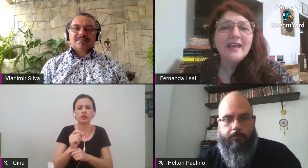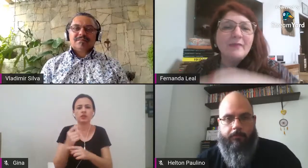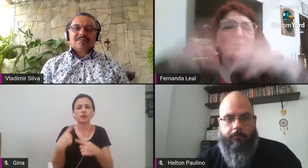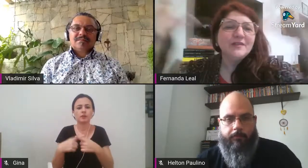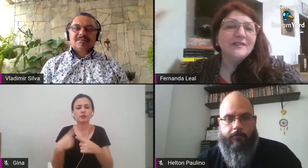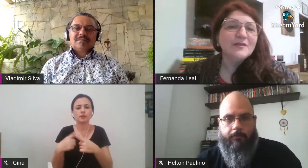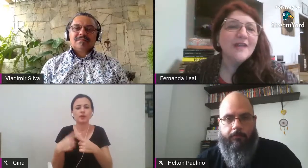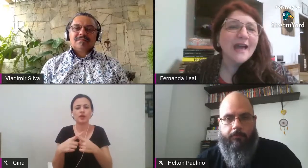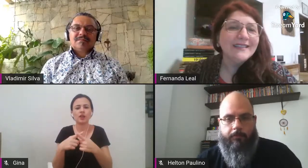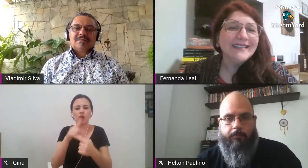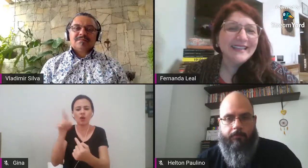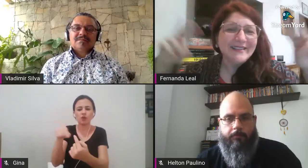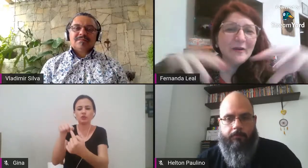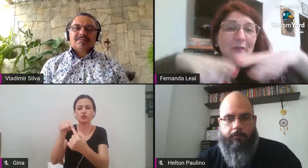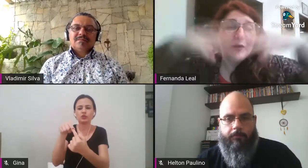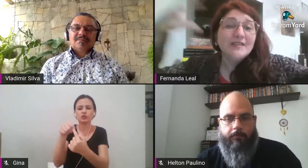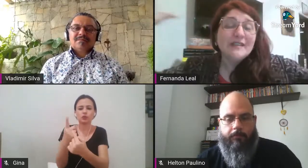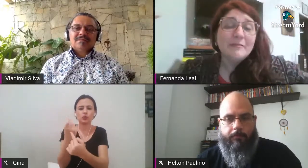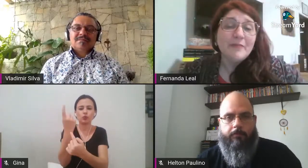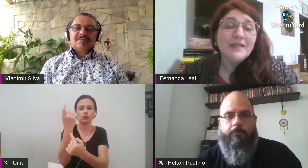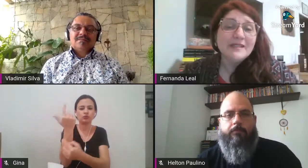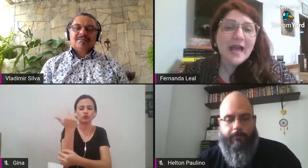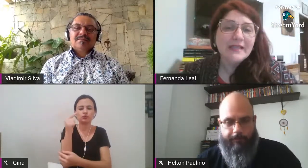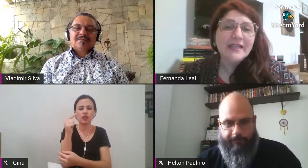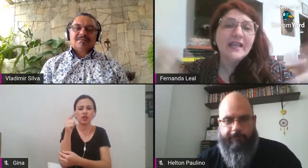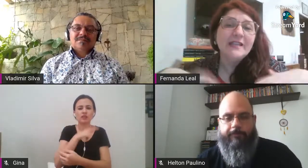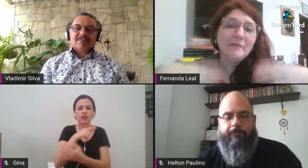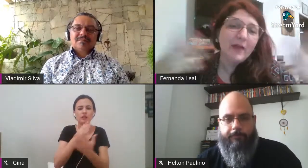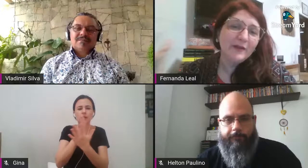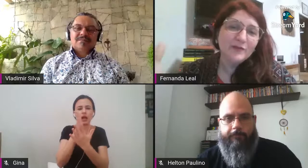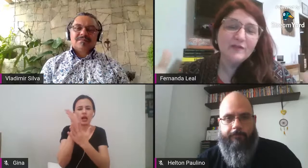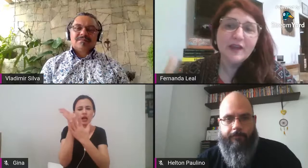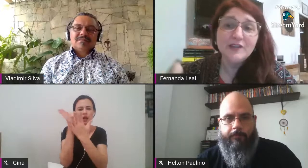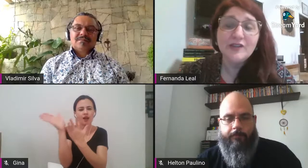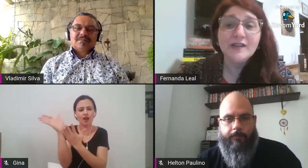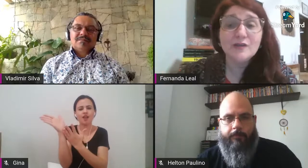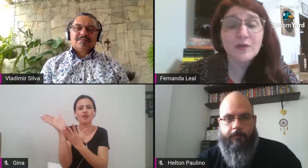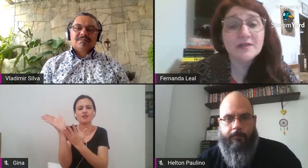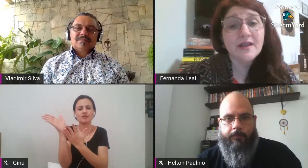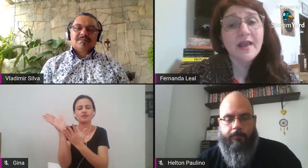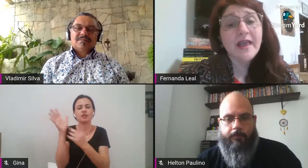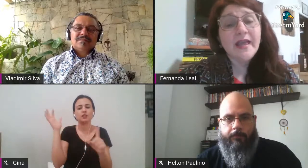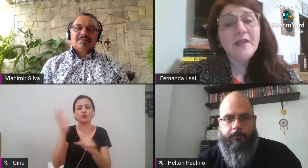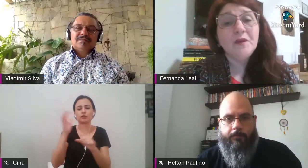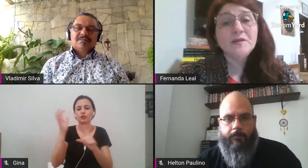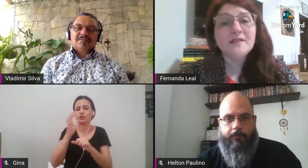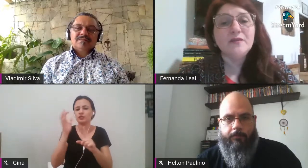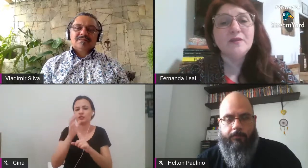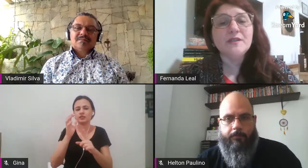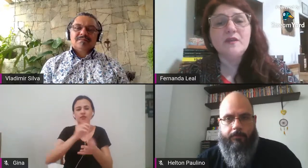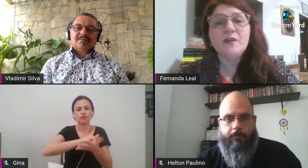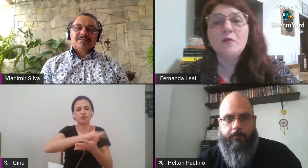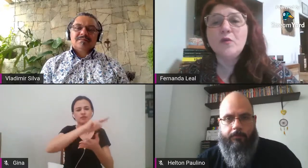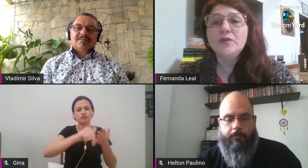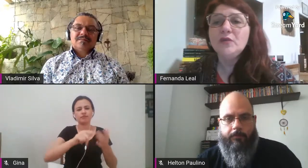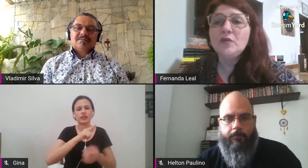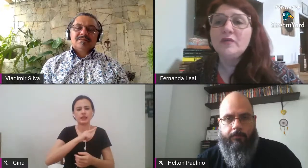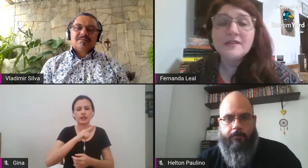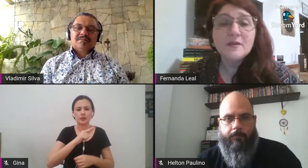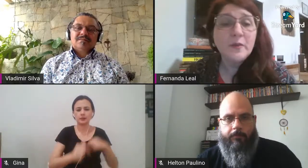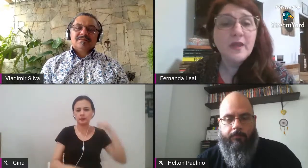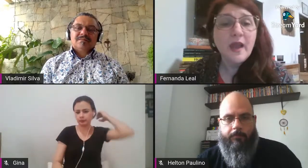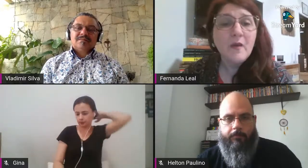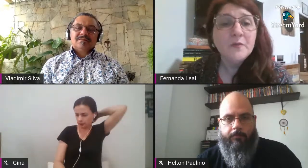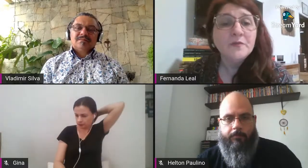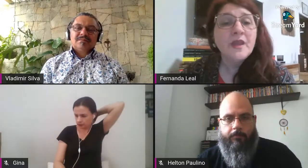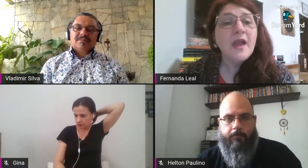apenas, é que ela pode ser usada, né? Ela pode ser pensada e ela tem impactos em várias direções. E eu não sei se vocês viram ontem, no